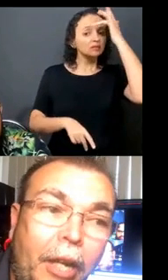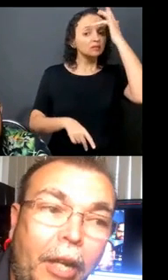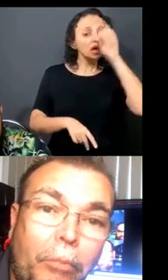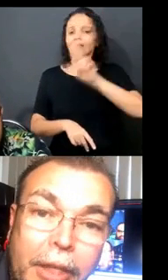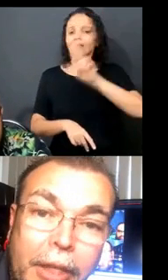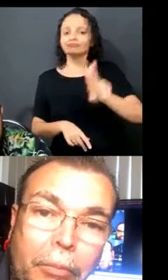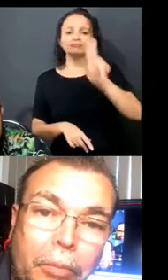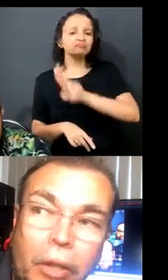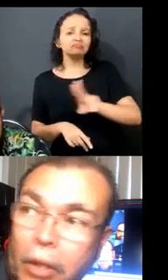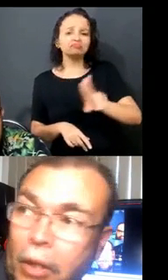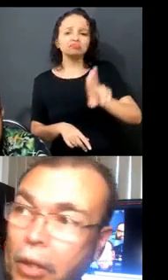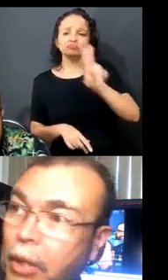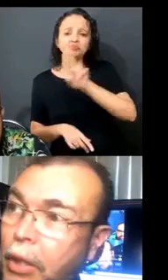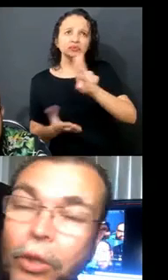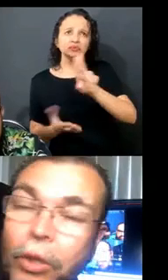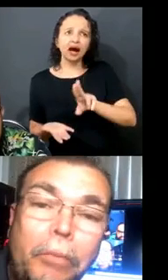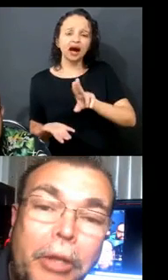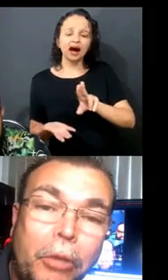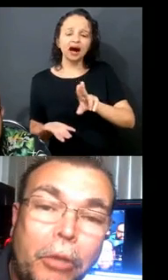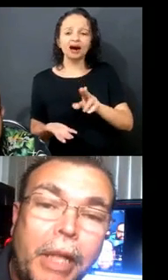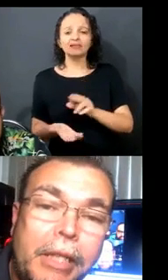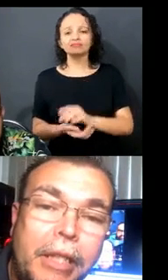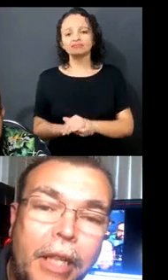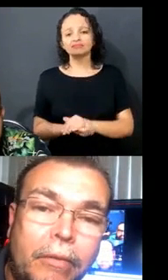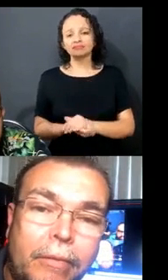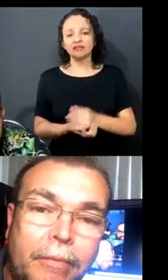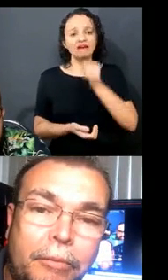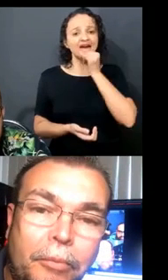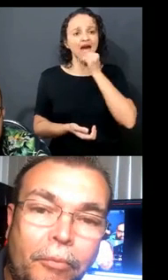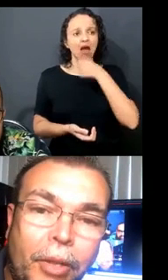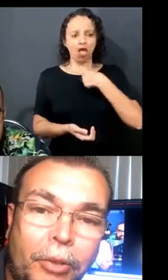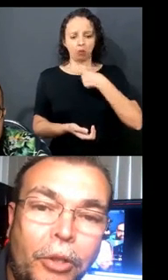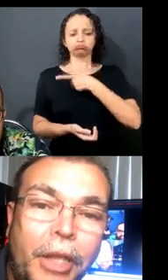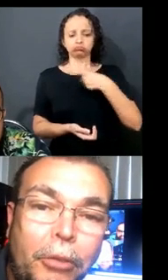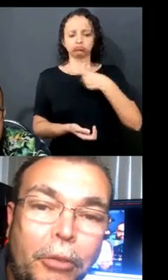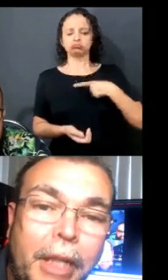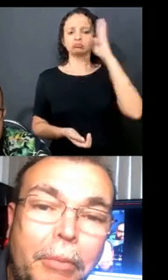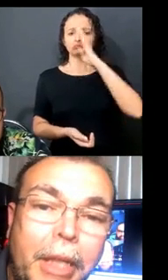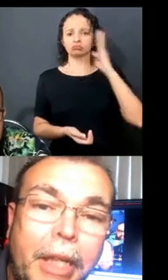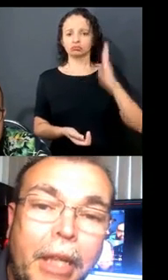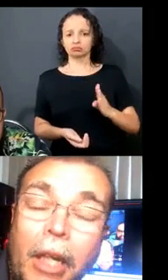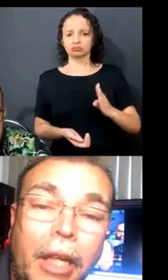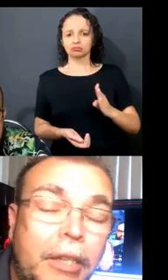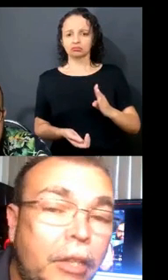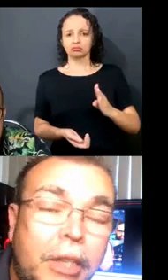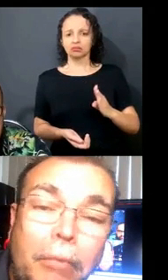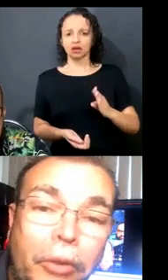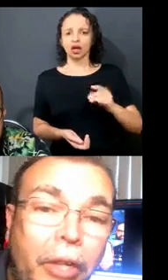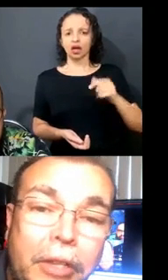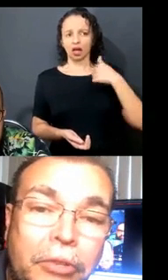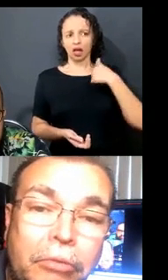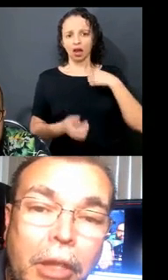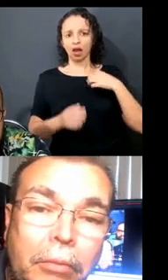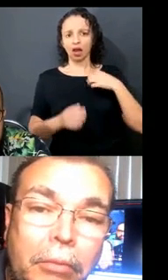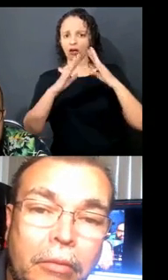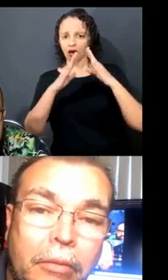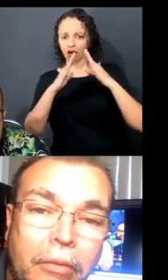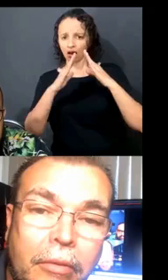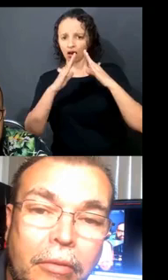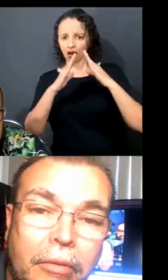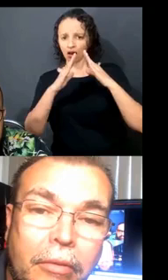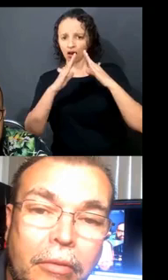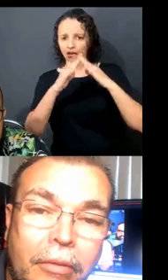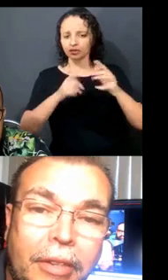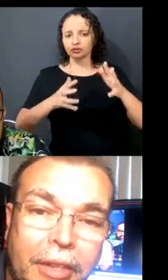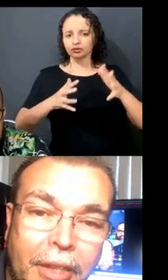Sério? Por exemplo, interessante. Eu sou um pastor brasileiro. Certo. Estou dentro de uma igreja americana. Eles não sabiam